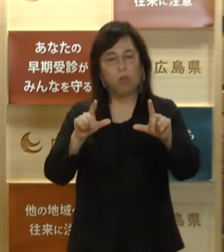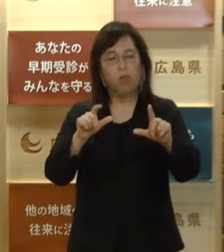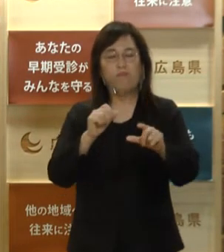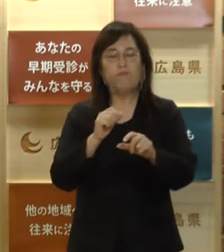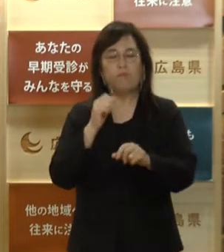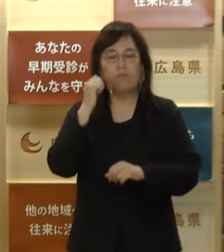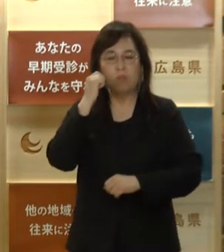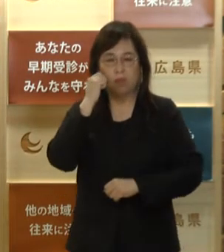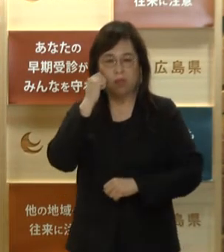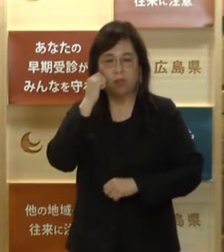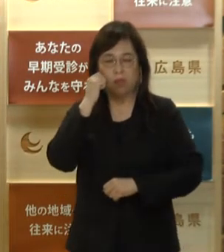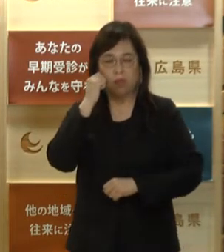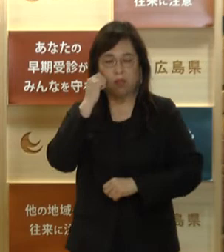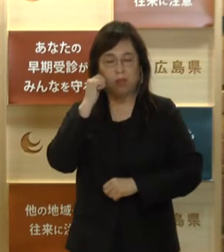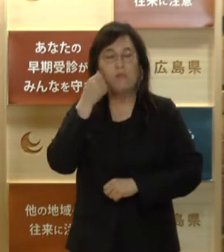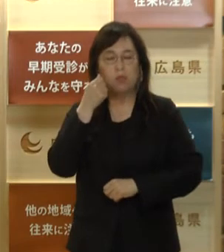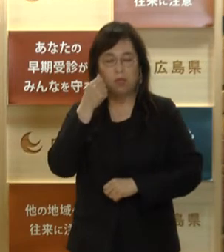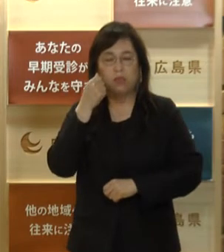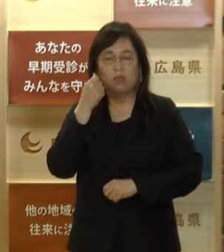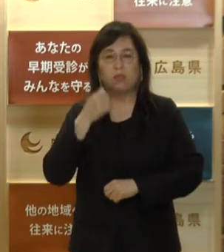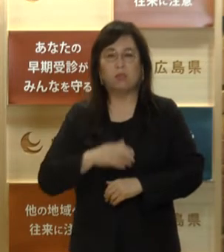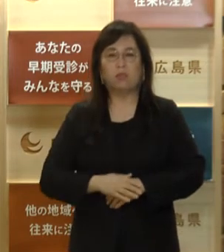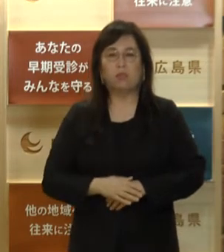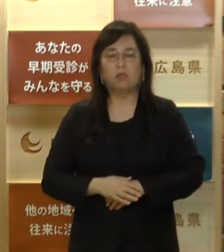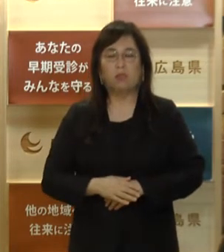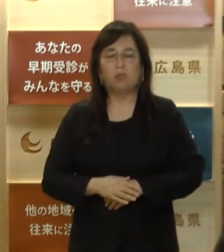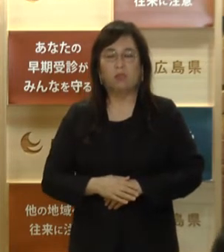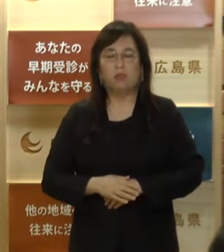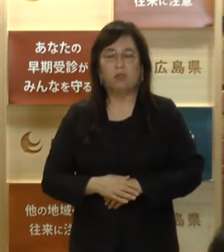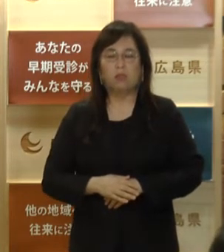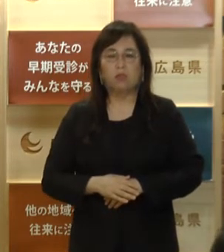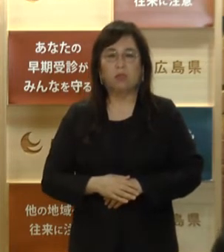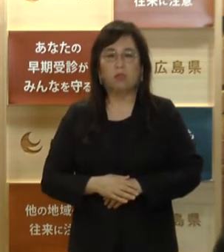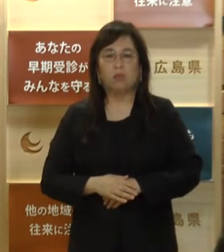、ただここへ来てですね、